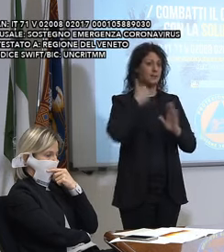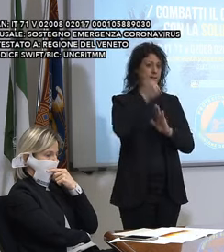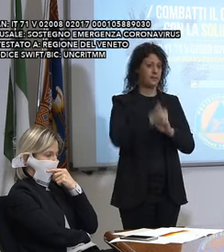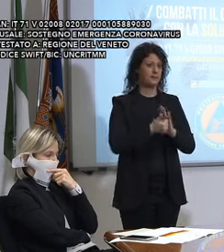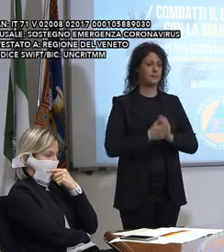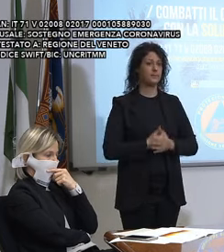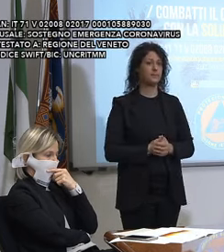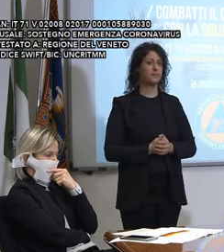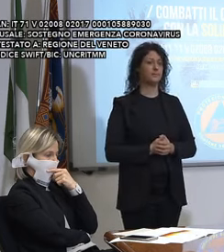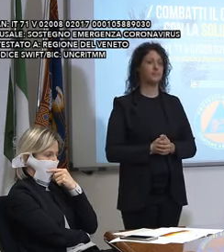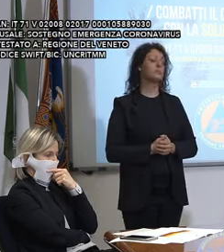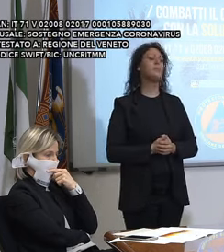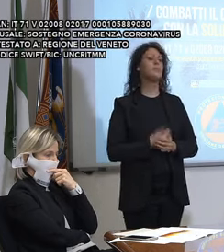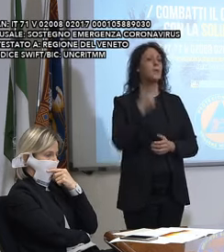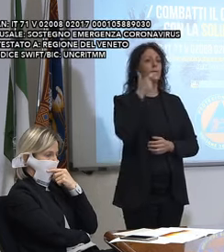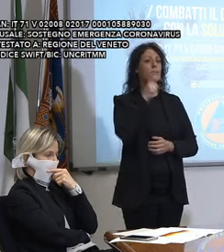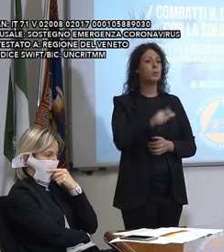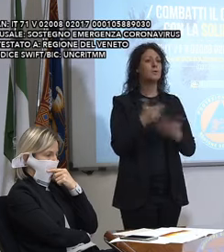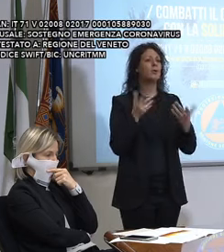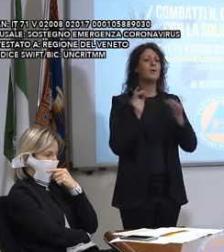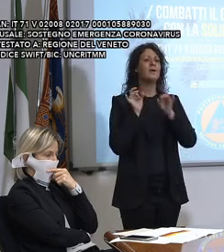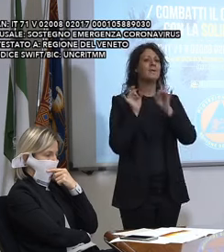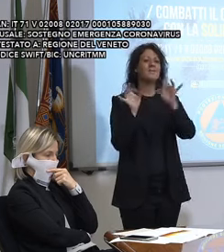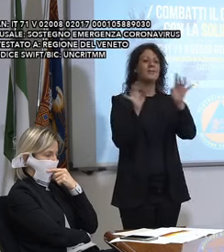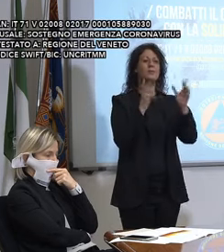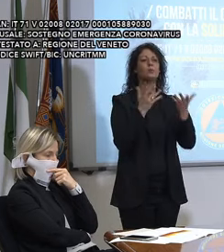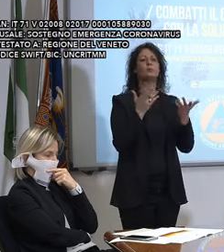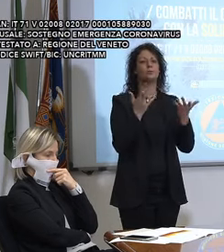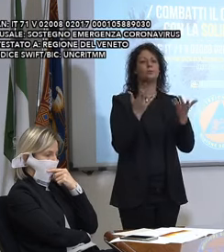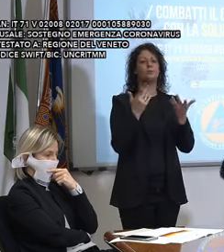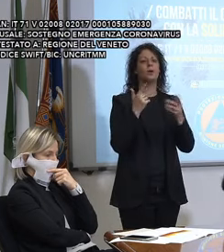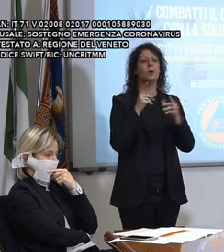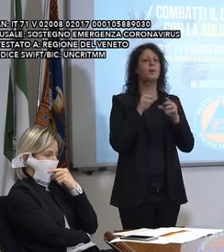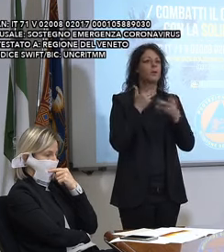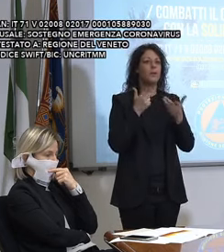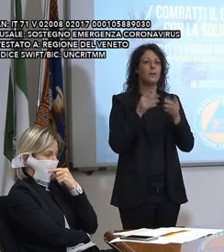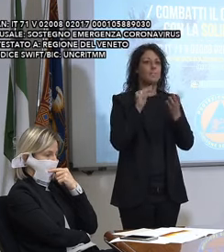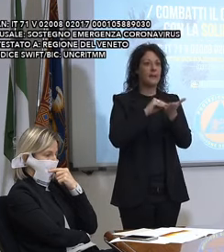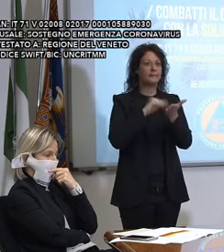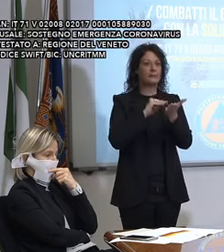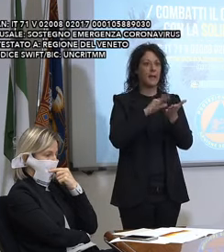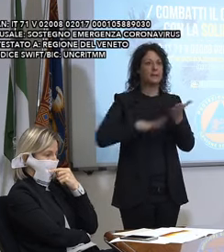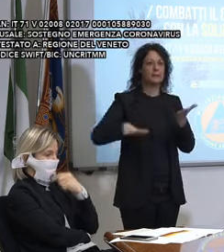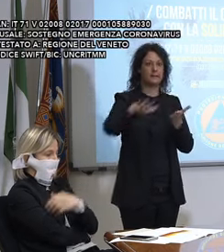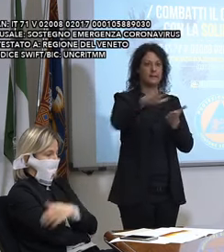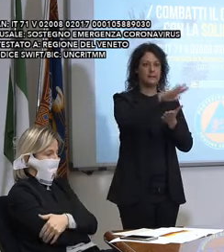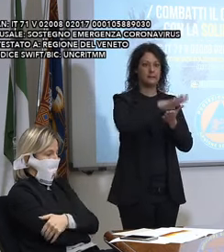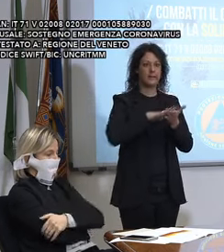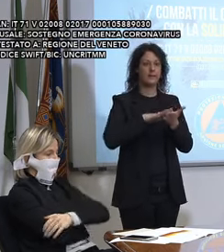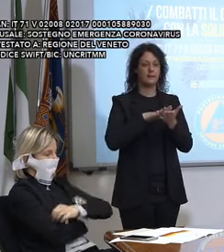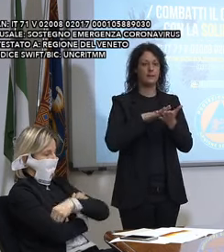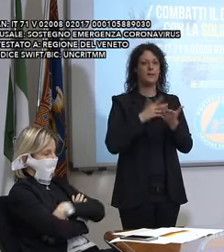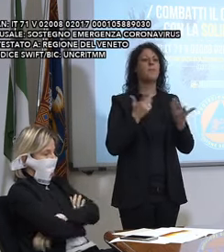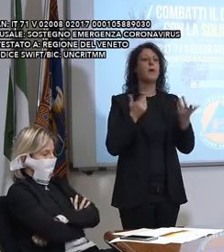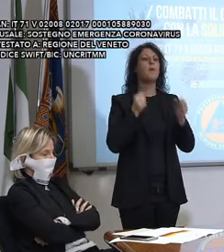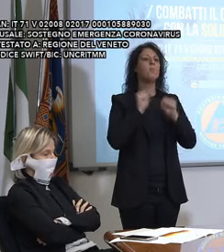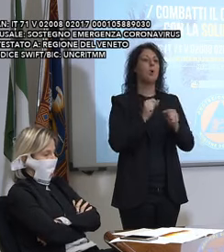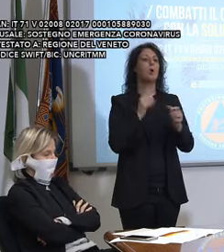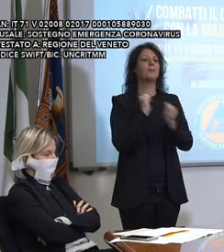diventerà ubiquitario ma poco contagioso, perché ormai si sarà formata l'immunità di gregge. E questa è la